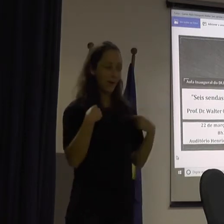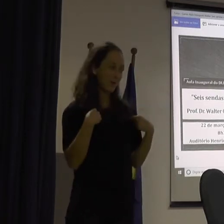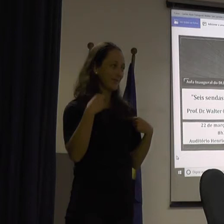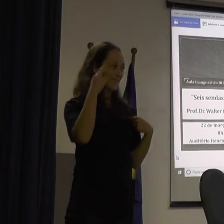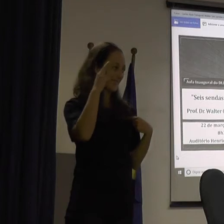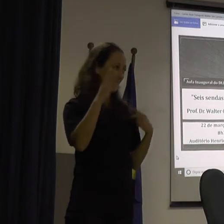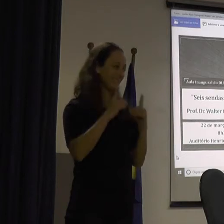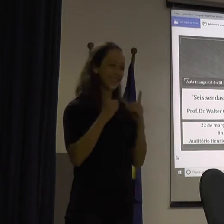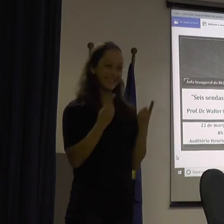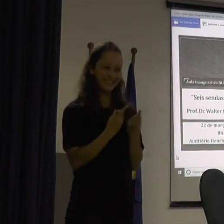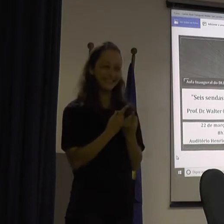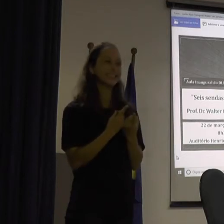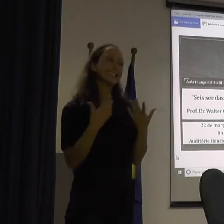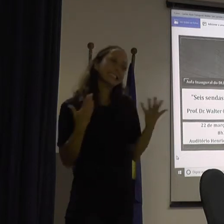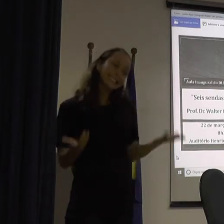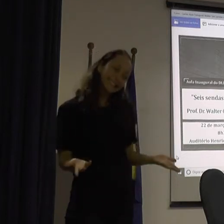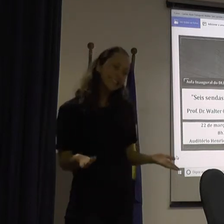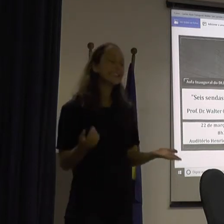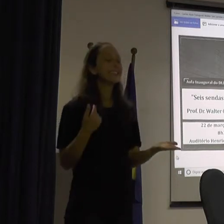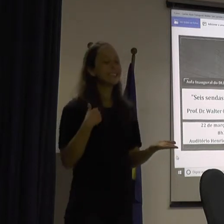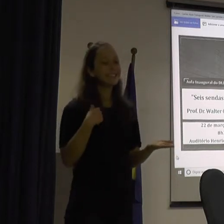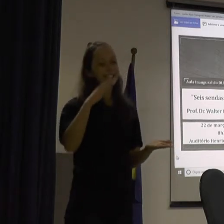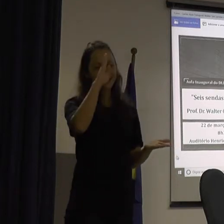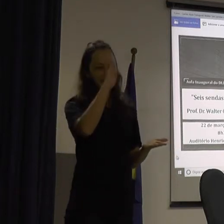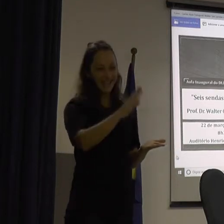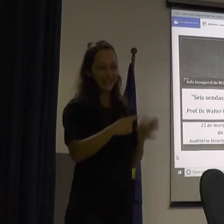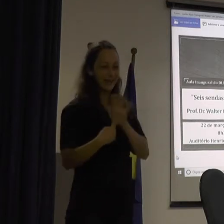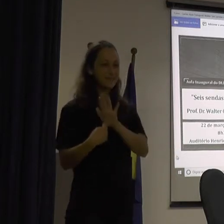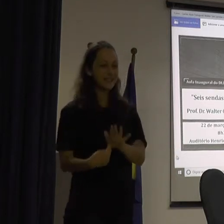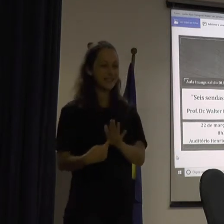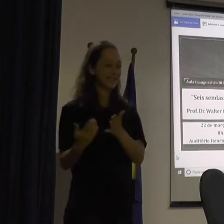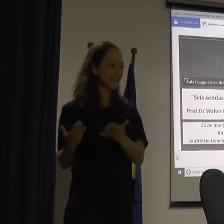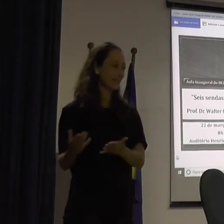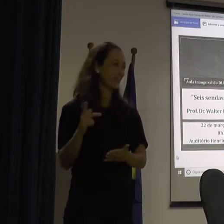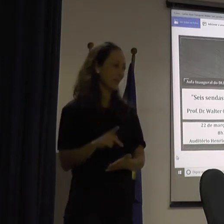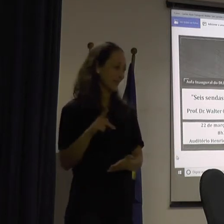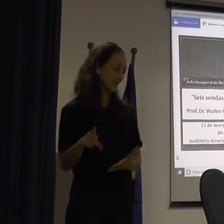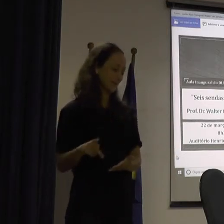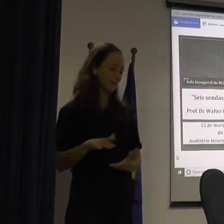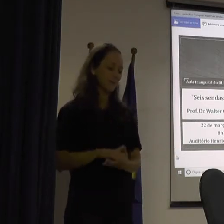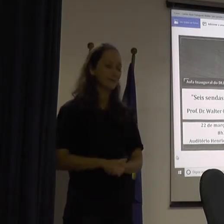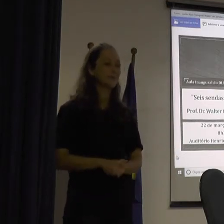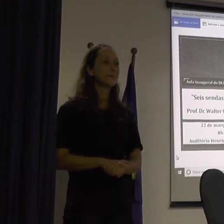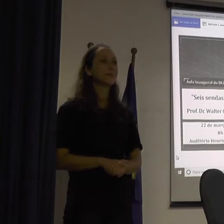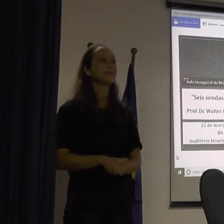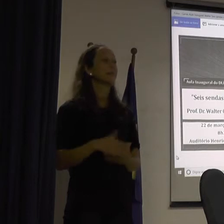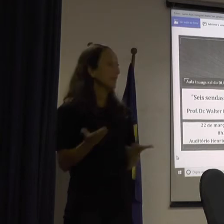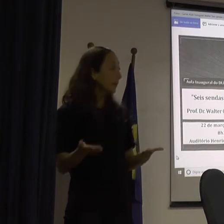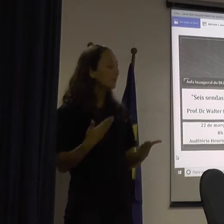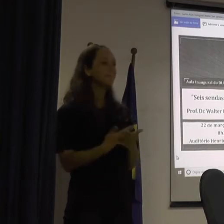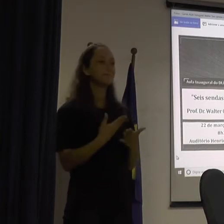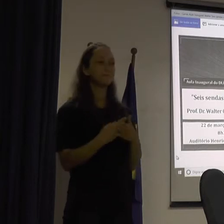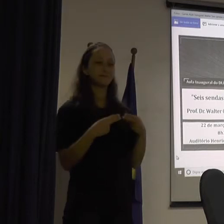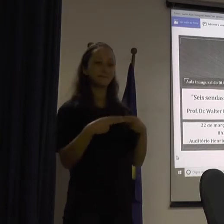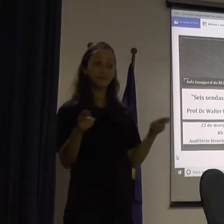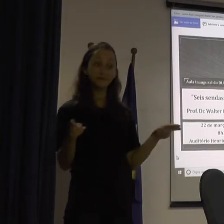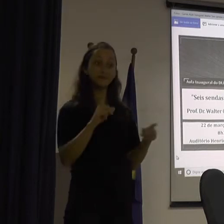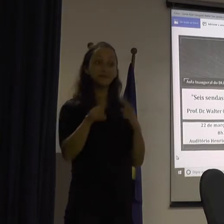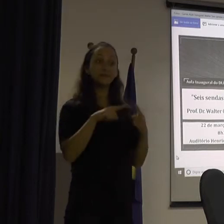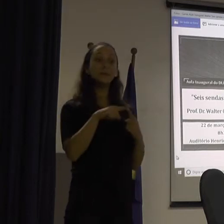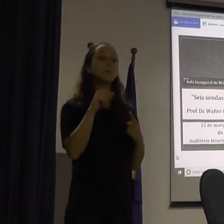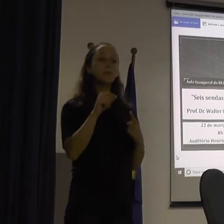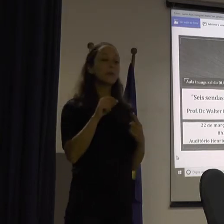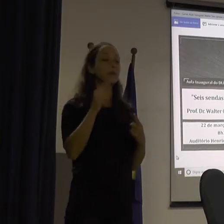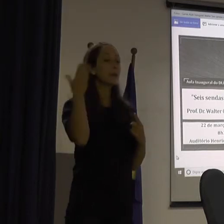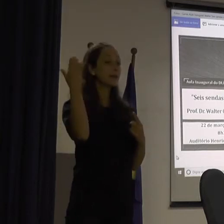vou passar essa parte, tá? Então vou apenas comentar que a ideia da aula inaugural foi uma sugestão da